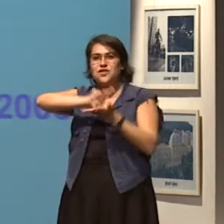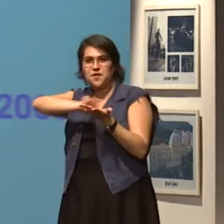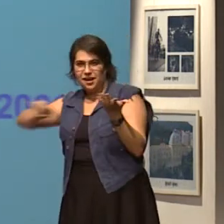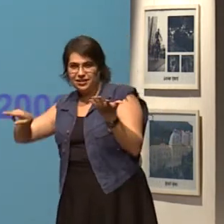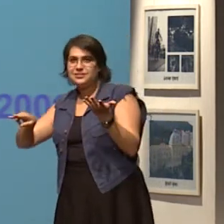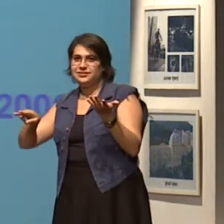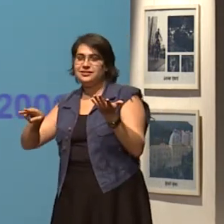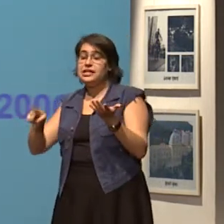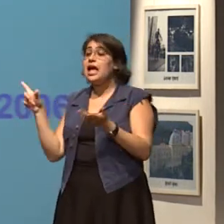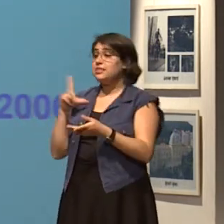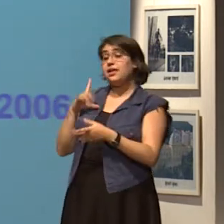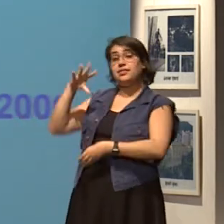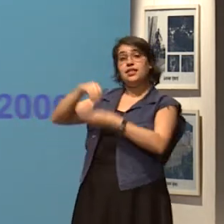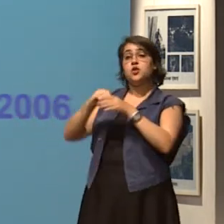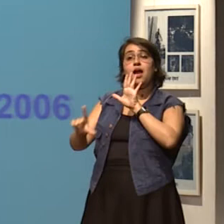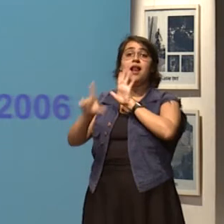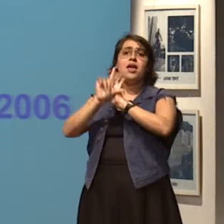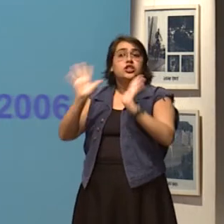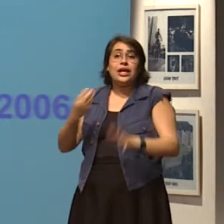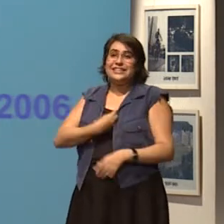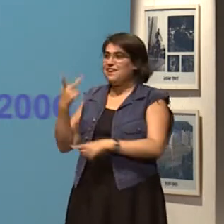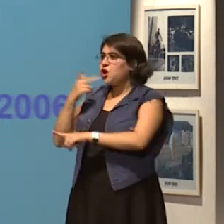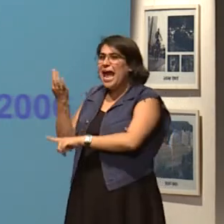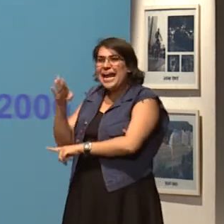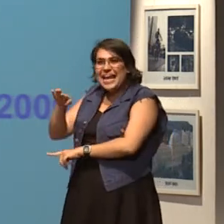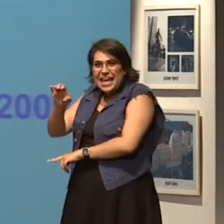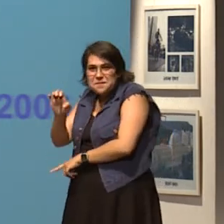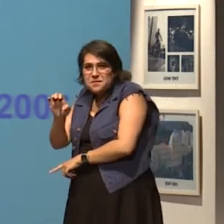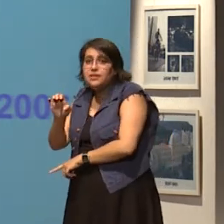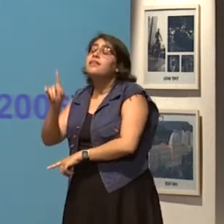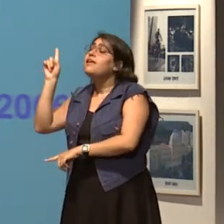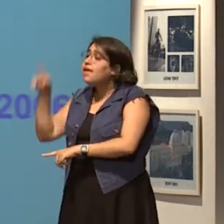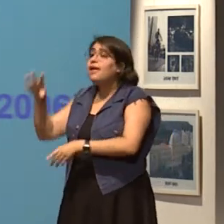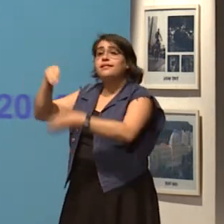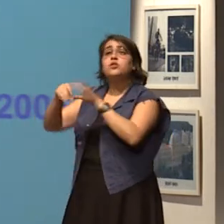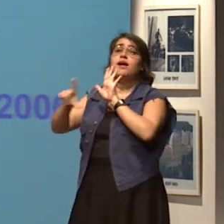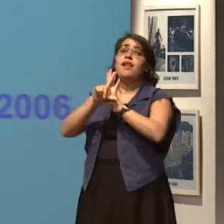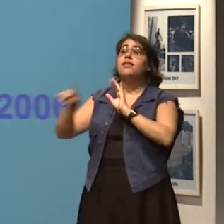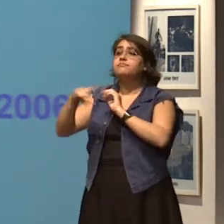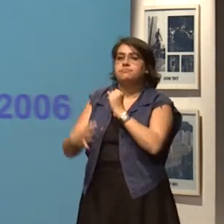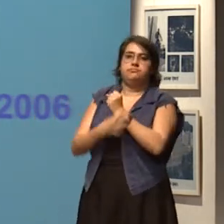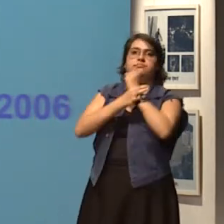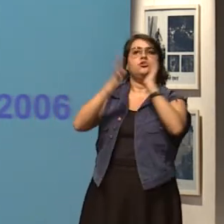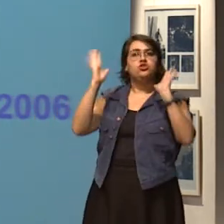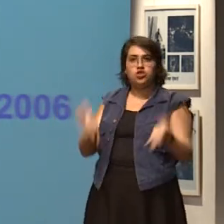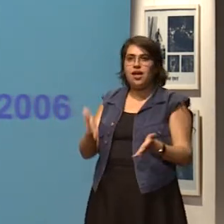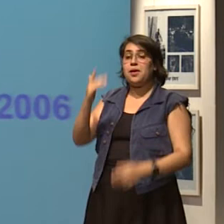A Selma, ela falou sobre vários tipos de violência e ela falou que essas violências são crimes também, já